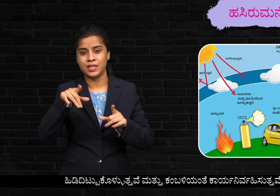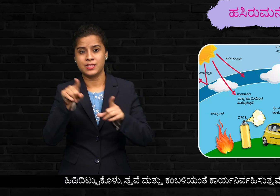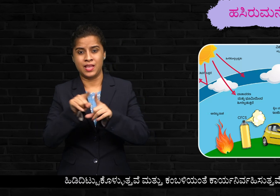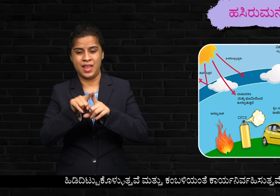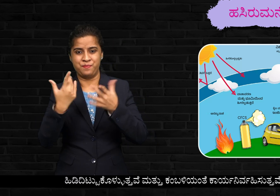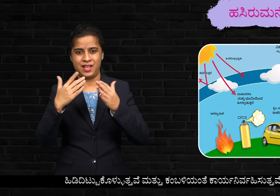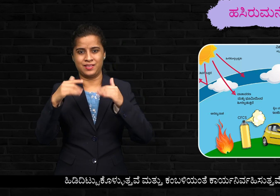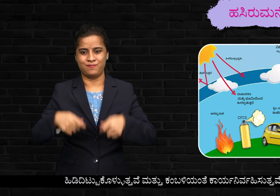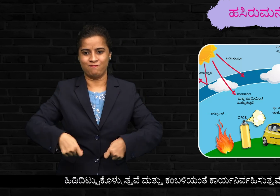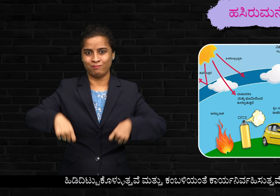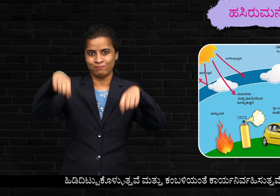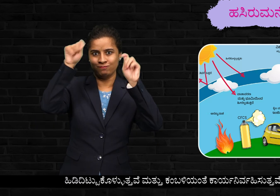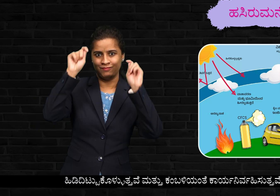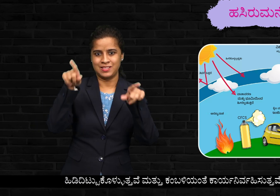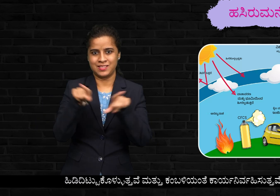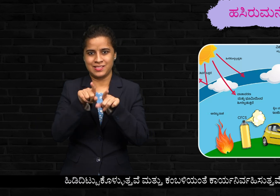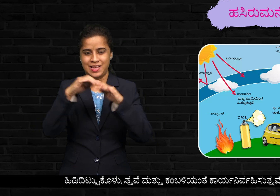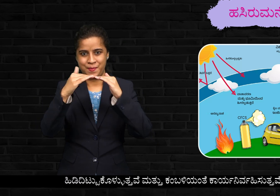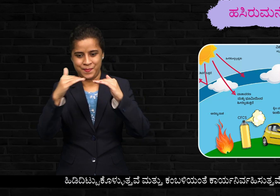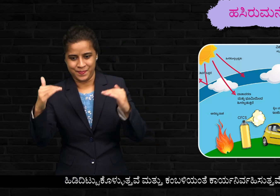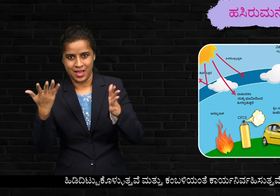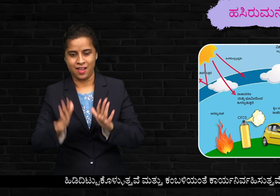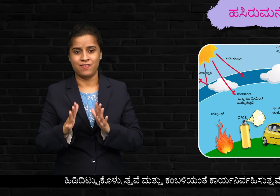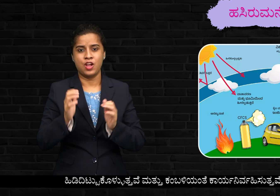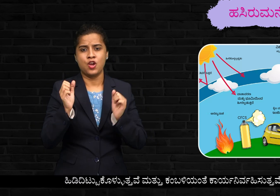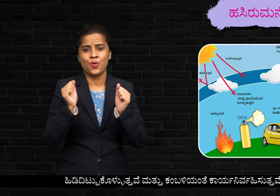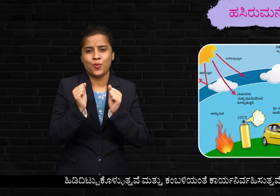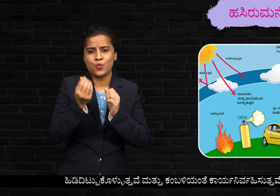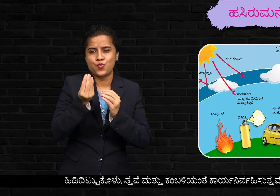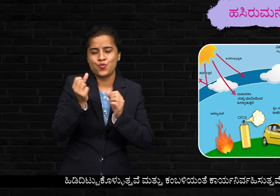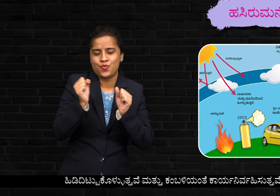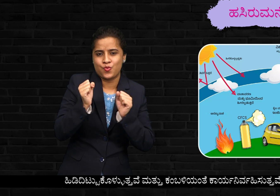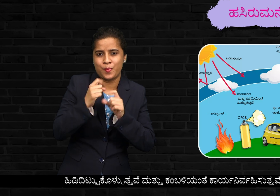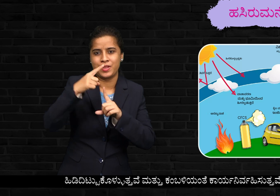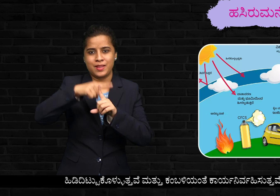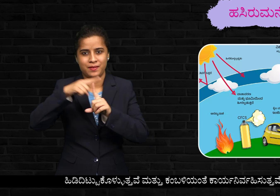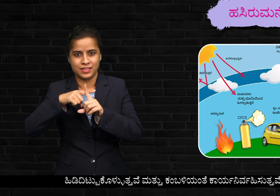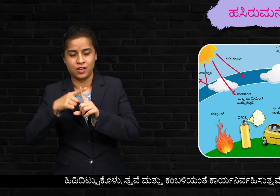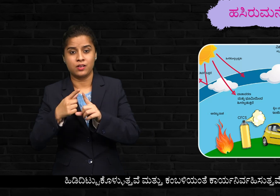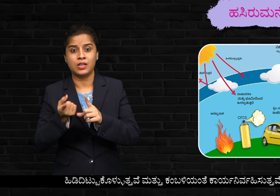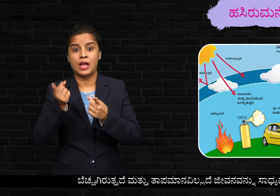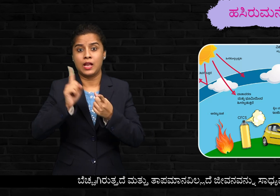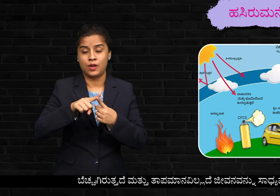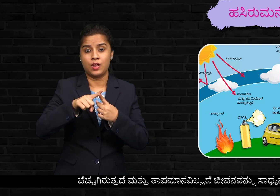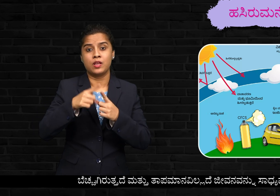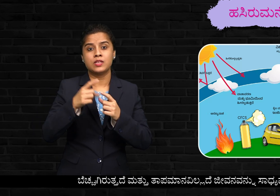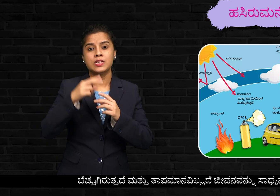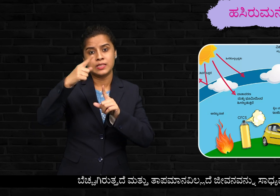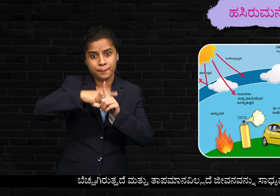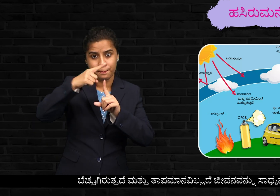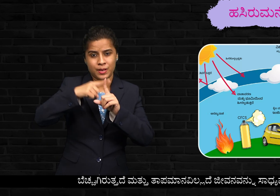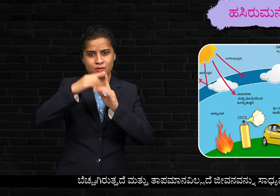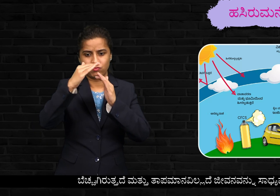ಶಾಖವನ್ನು ಹಿಡಿದಿಟ್ಟುಕೊಳ್ಳುತ್ತವೆ ಮತ್ತು ಕಬ್ಬಳಿಯಂತೆ ಕಾರ್ಯನಿರ್ವಹಿಸುತ್ತವೆ ಮತ್ತು ಅದನ್ನು